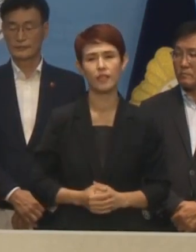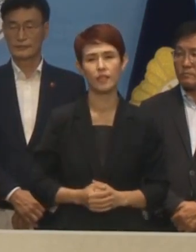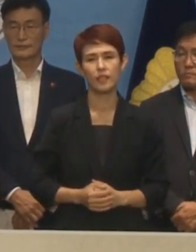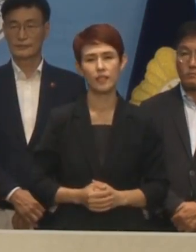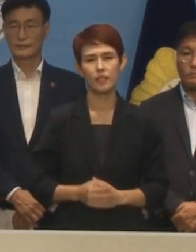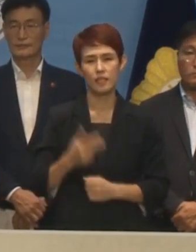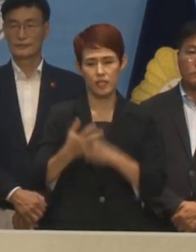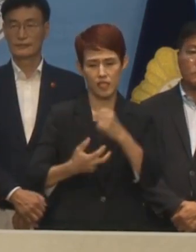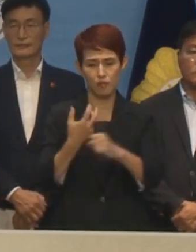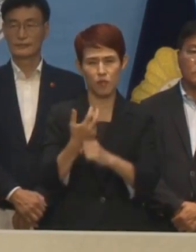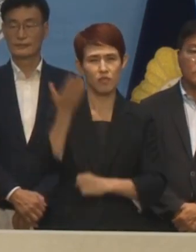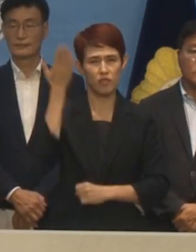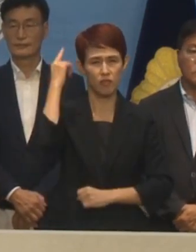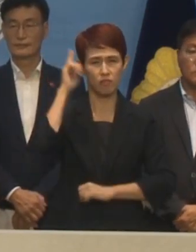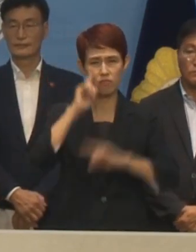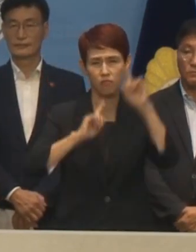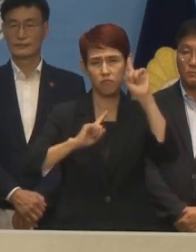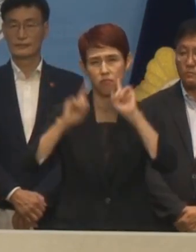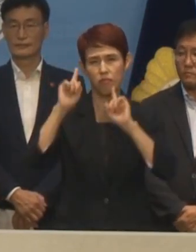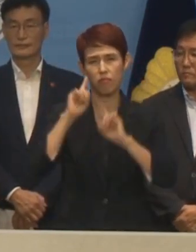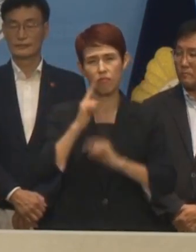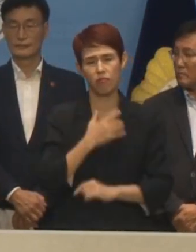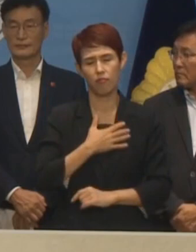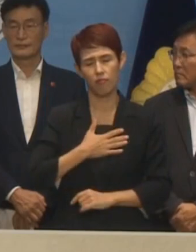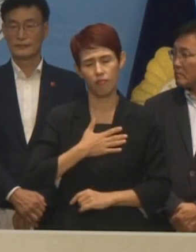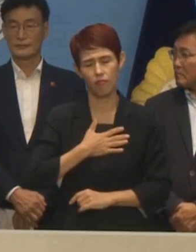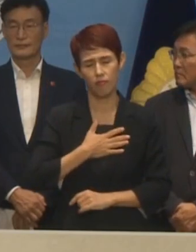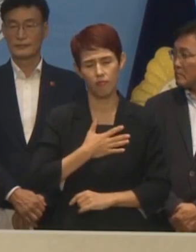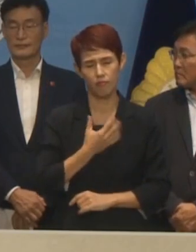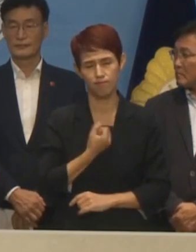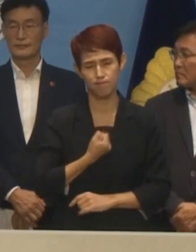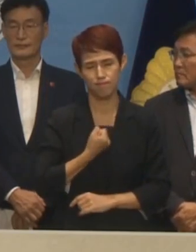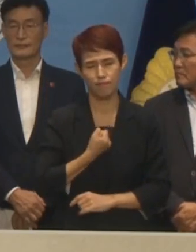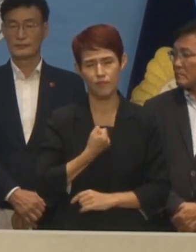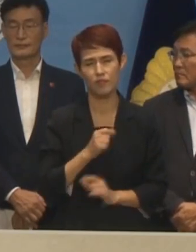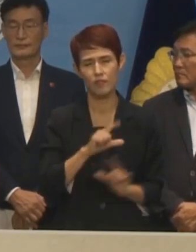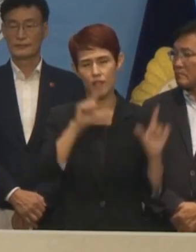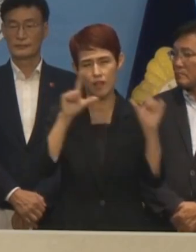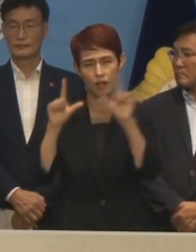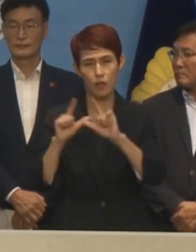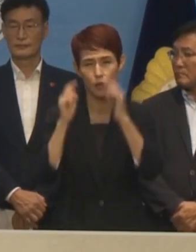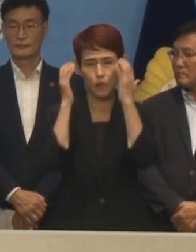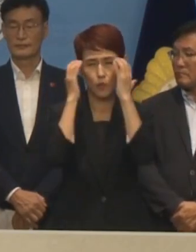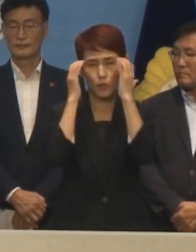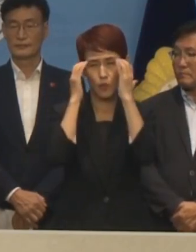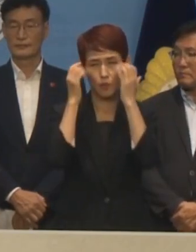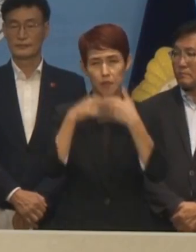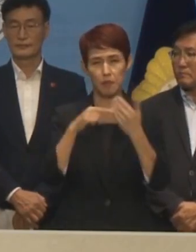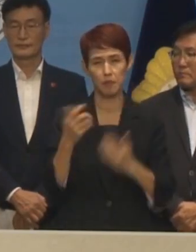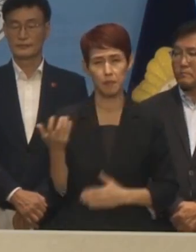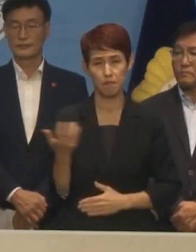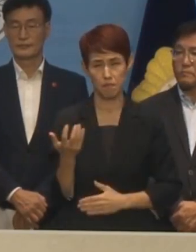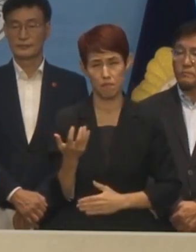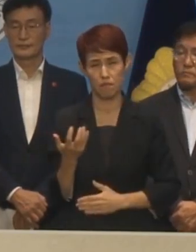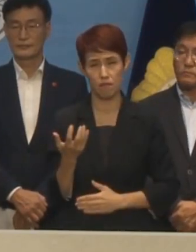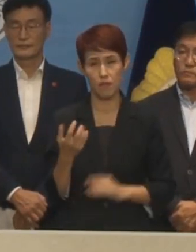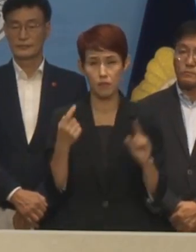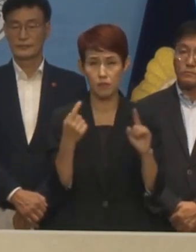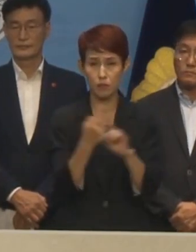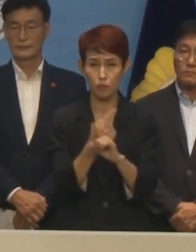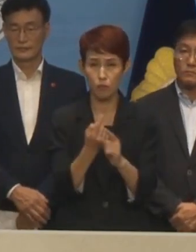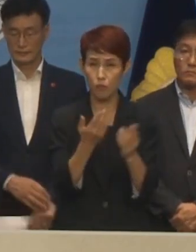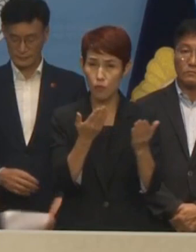76년 전 상처를 온전히 품고 살아가고는 유족들이 마음의 고통과 아픔을 치유하는 데